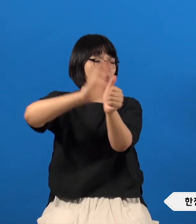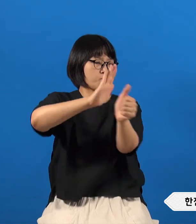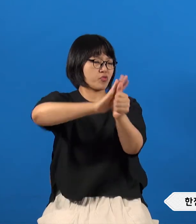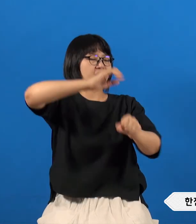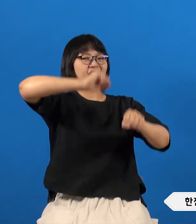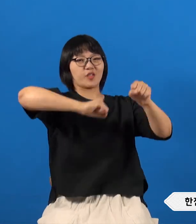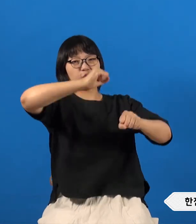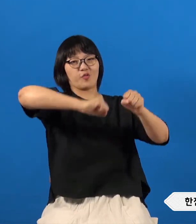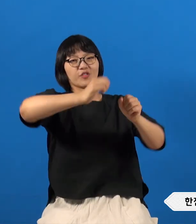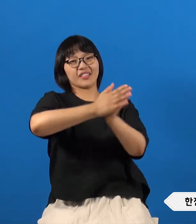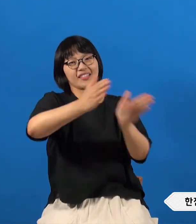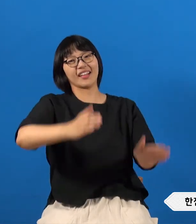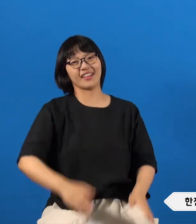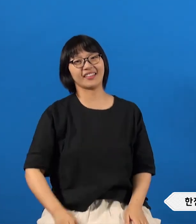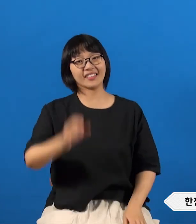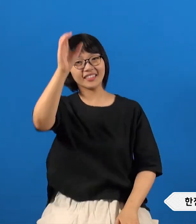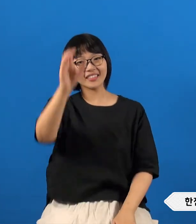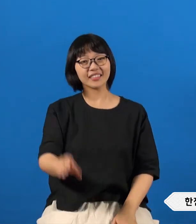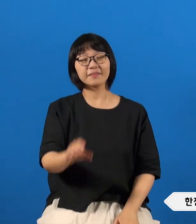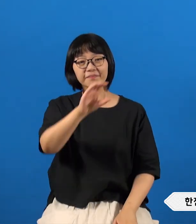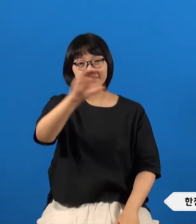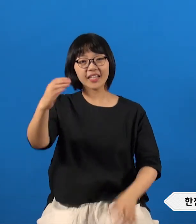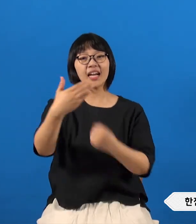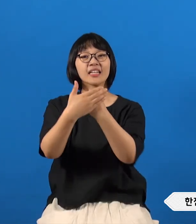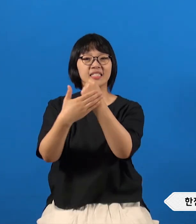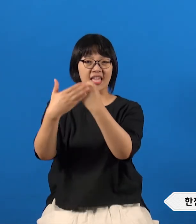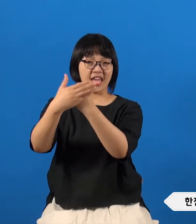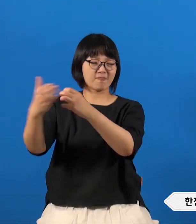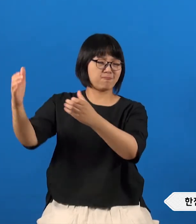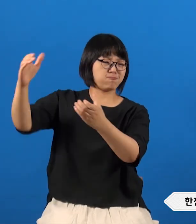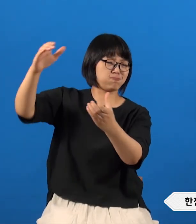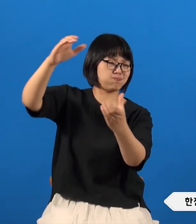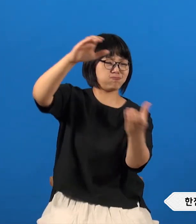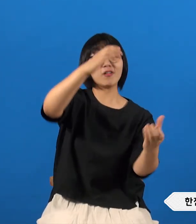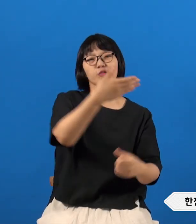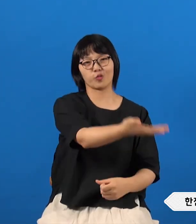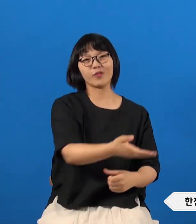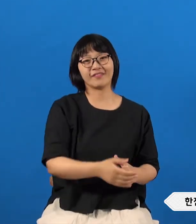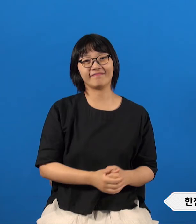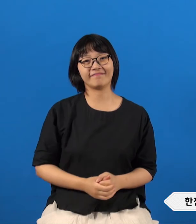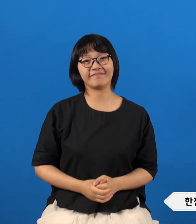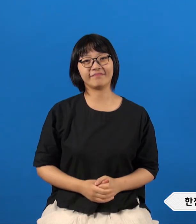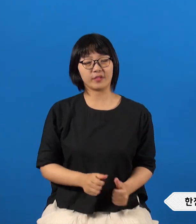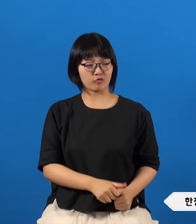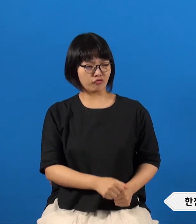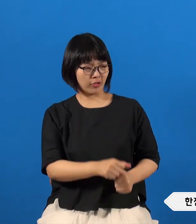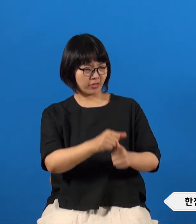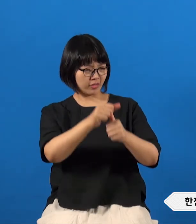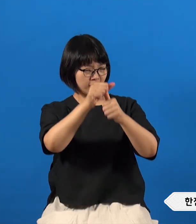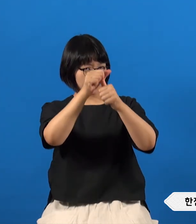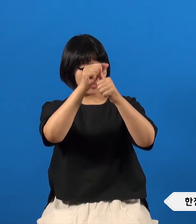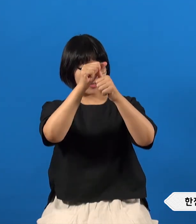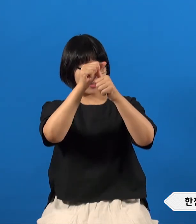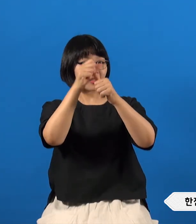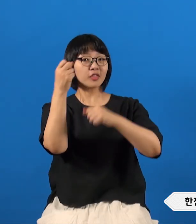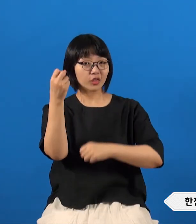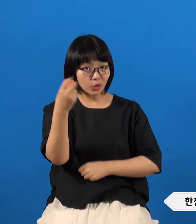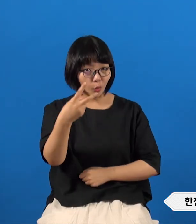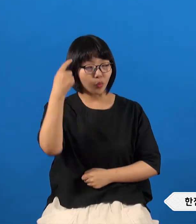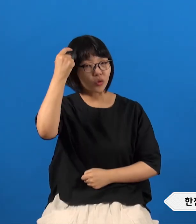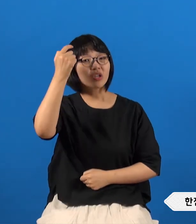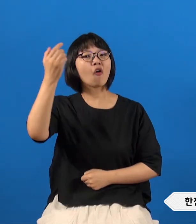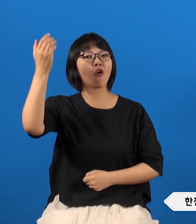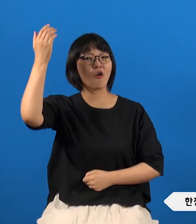역사하십니다. 십자가의 이 구원의 은혜로 충만하게 채워주십니다. 꼭 구원에 관한 것뿐 아니라